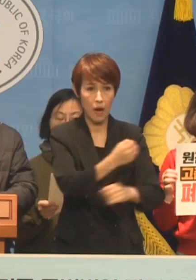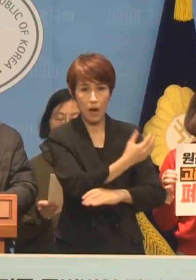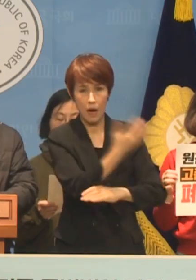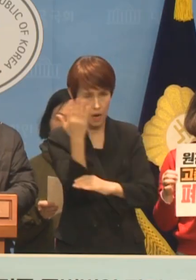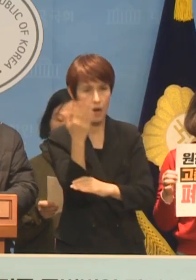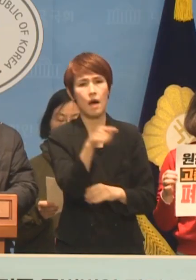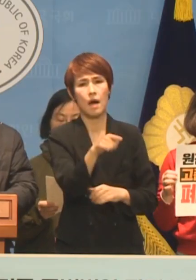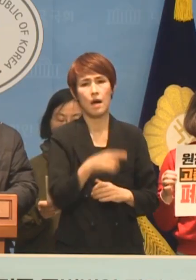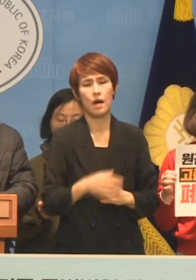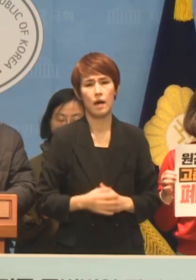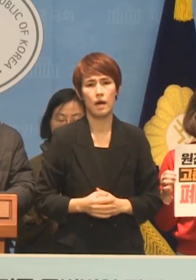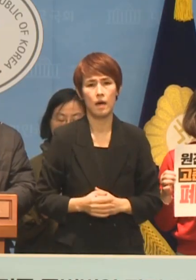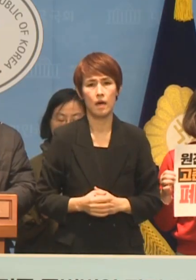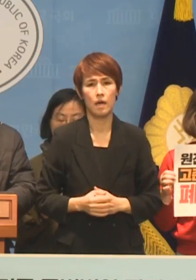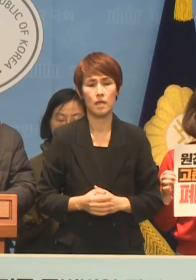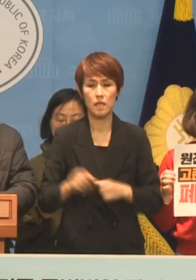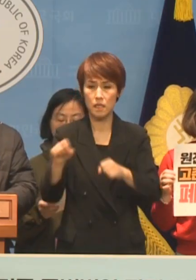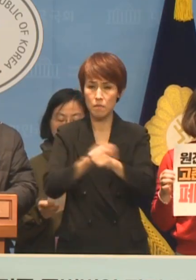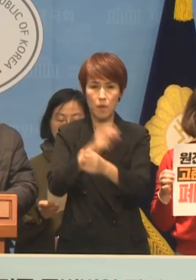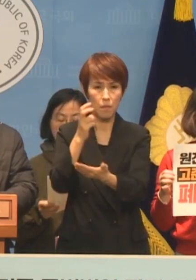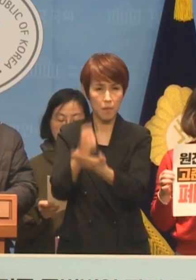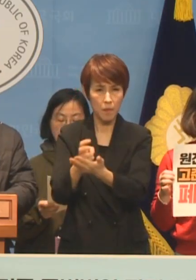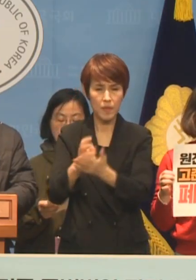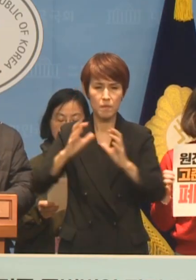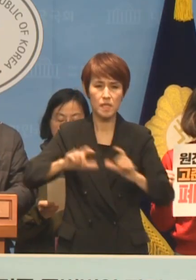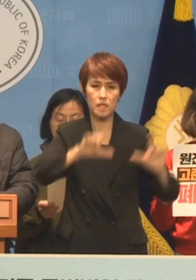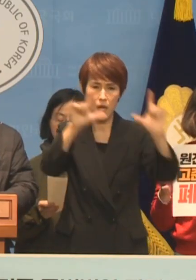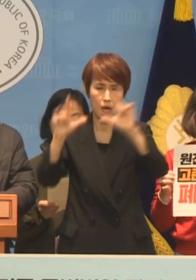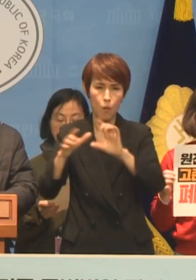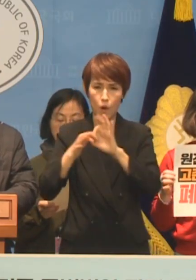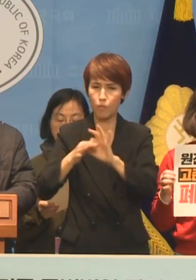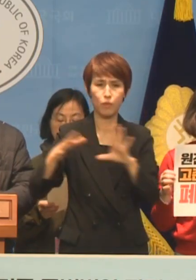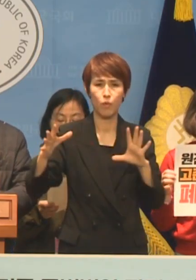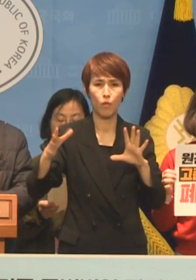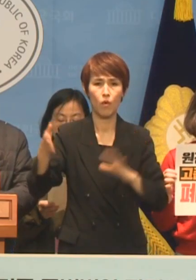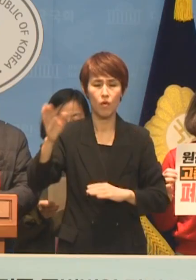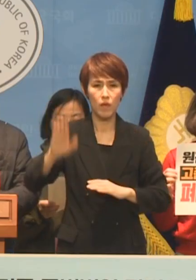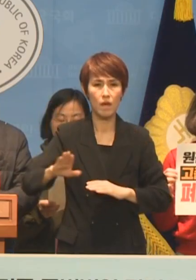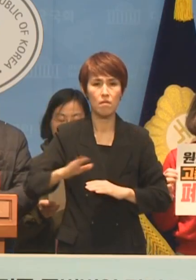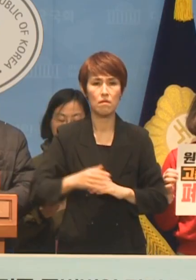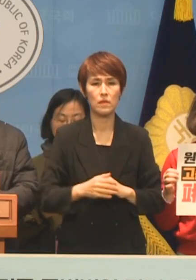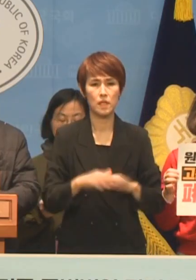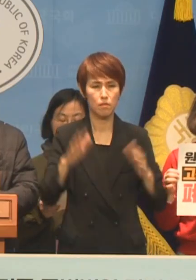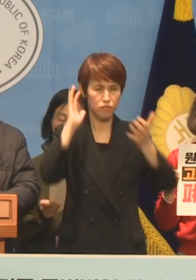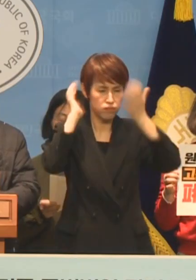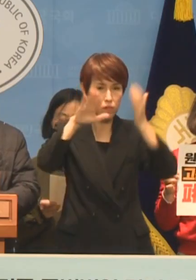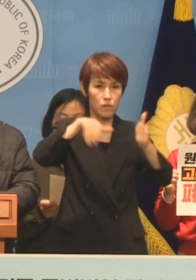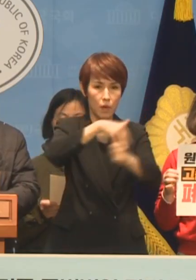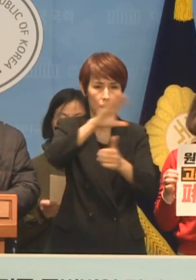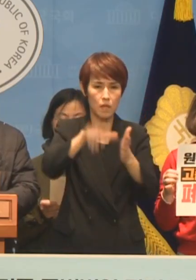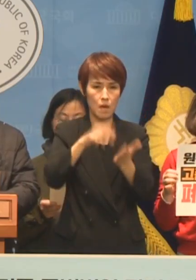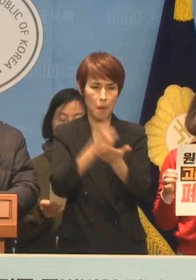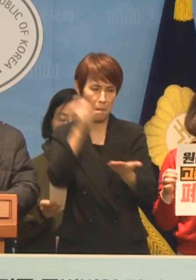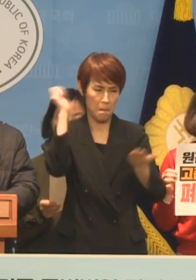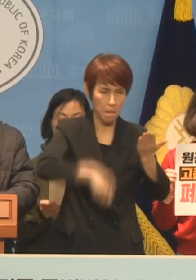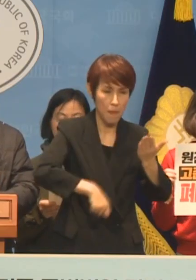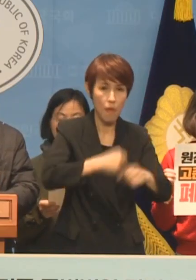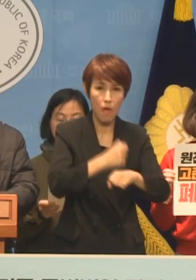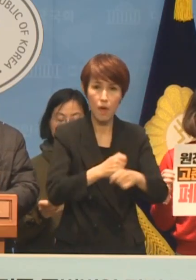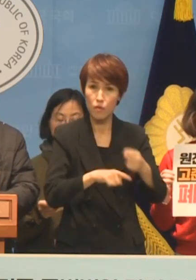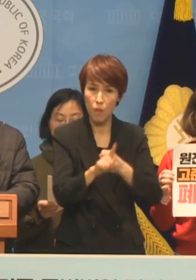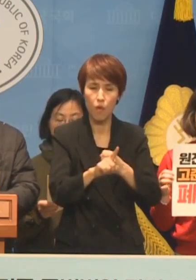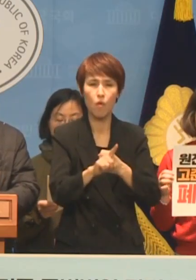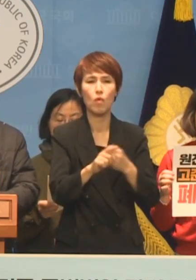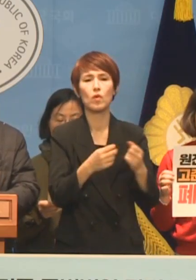나오고 있다. 고준위 특별법이 민생 법안이 아님에도 탄핵 정국의 이를 통과시키려는 시도는 윤석열